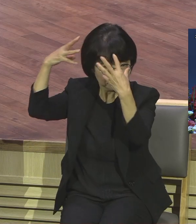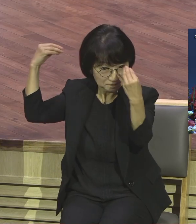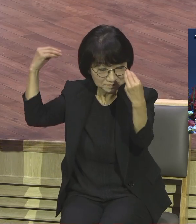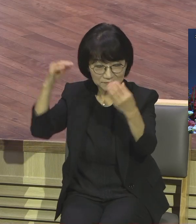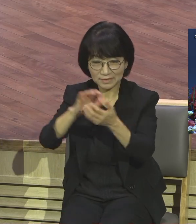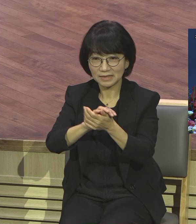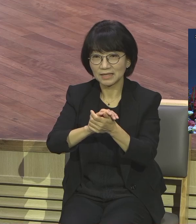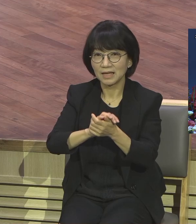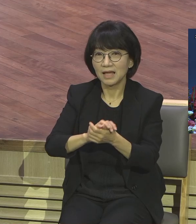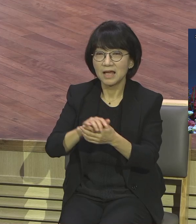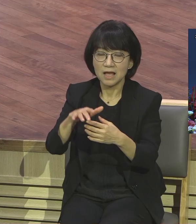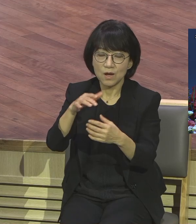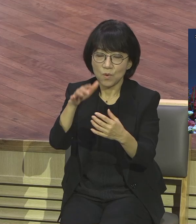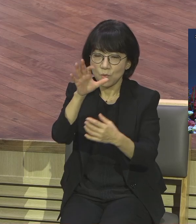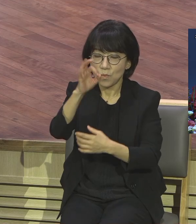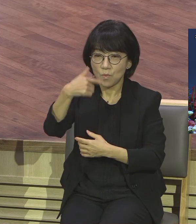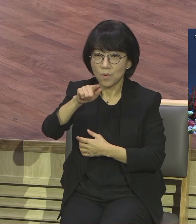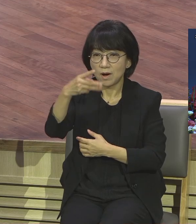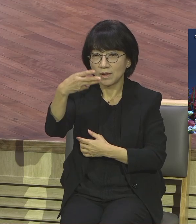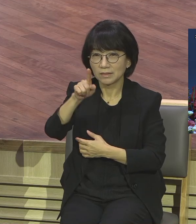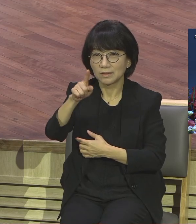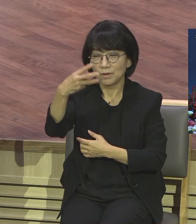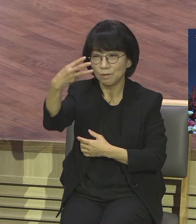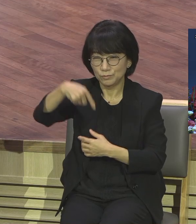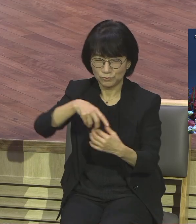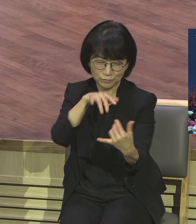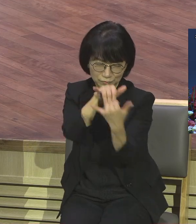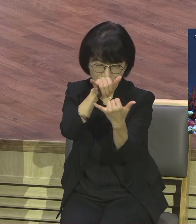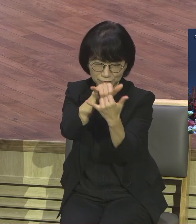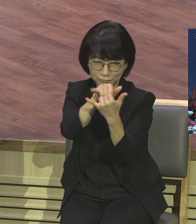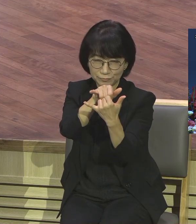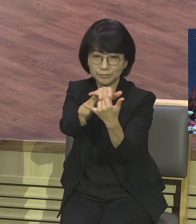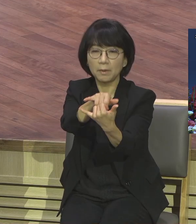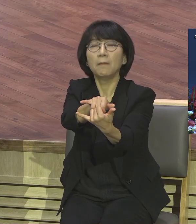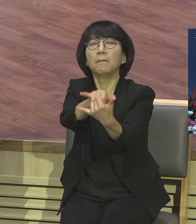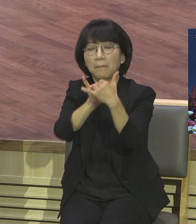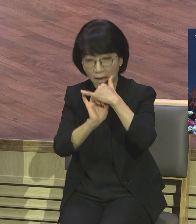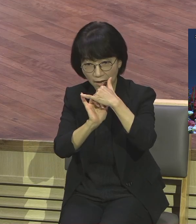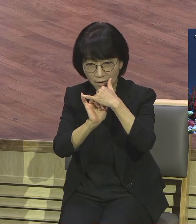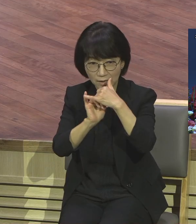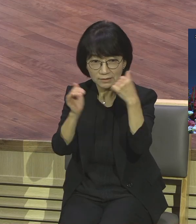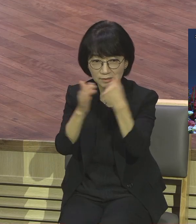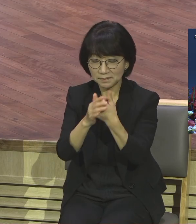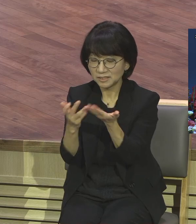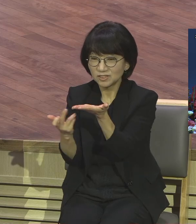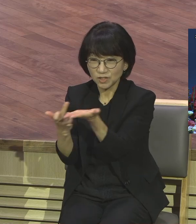센트 헬레나 섬에서 유배돼가 그곳에서 비극적인 생애를 마쳤습니다.